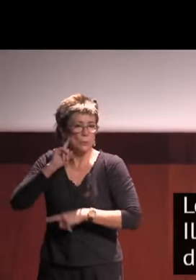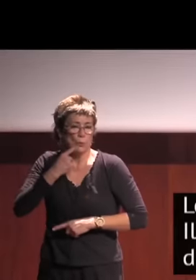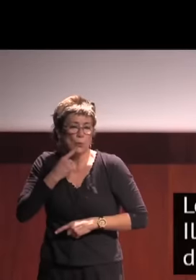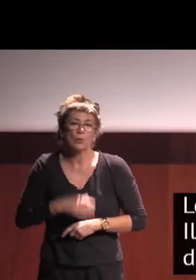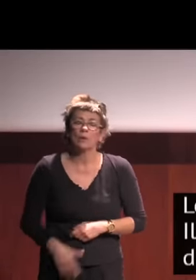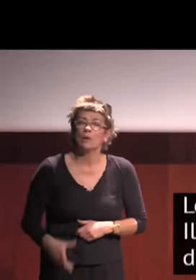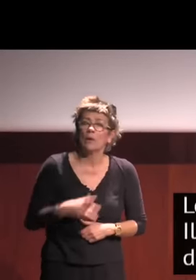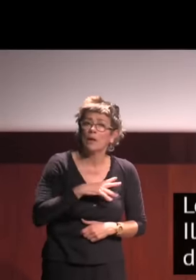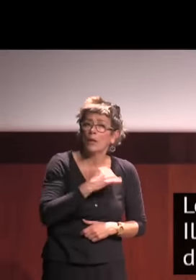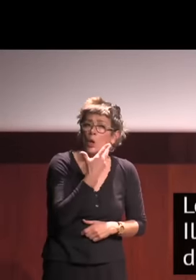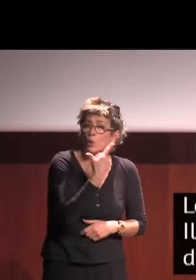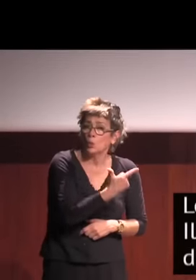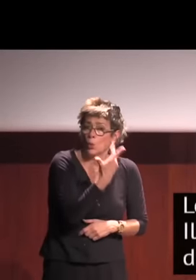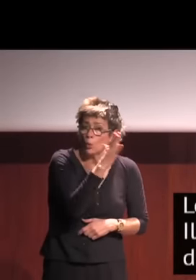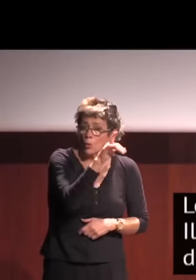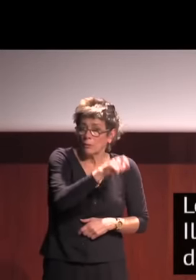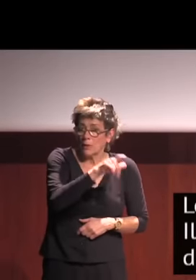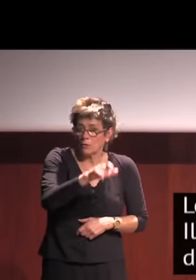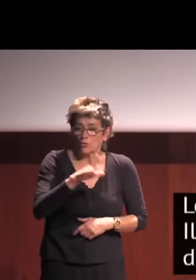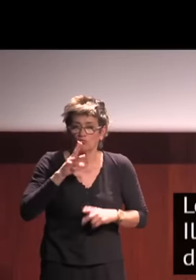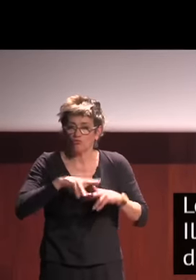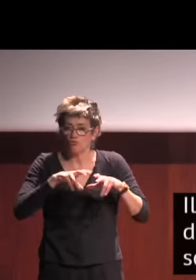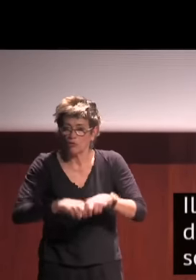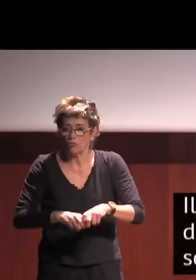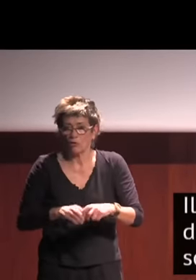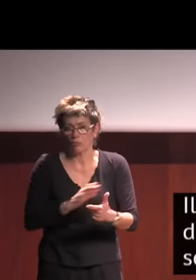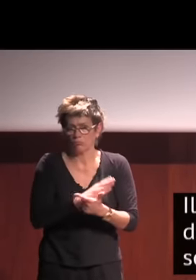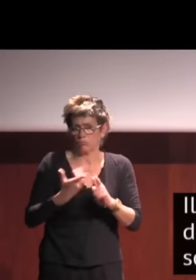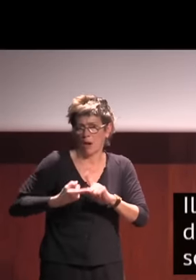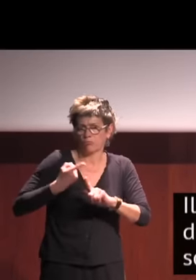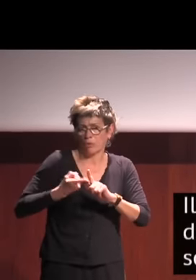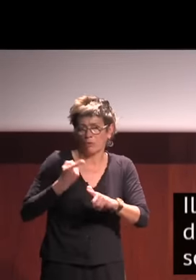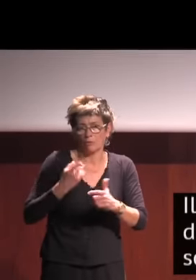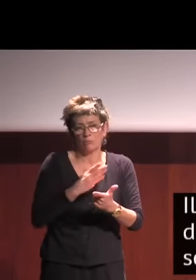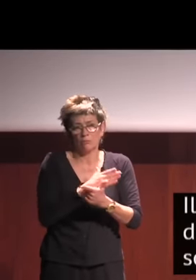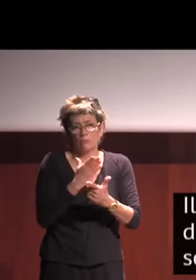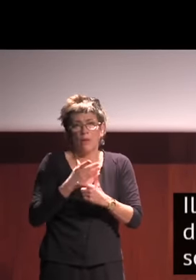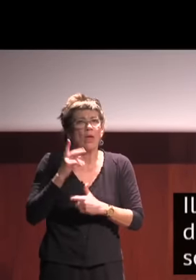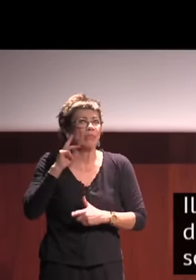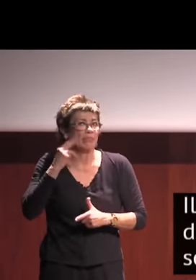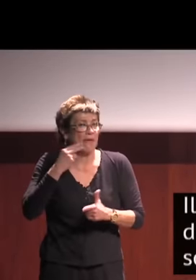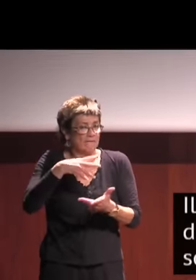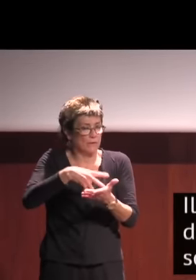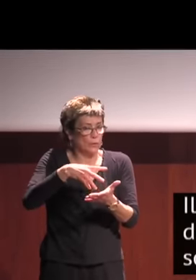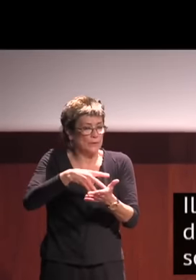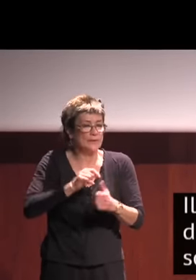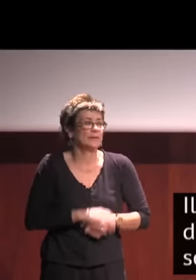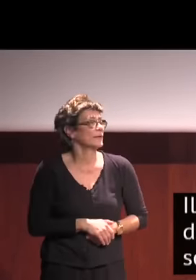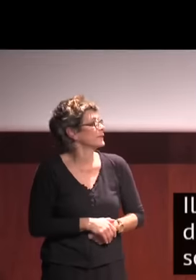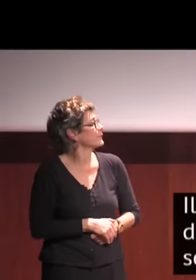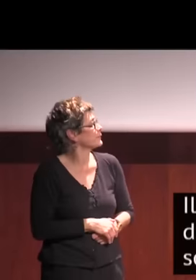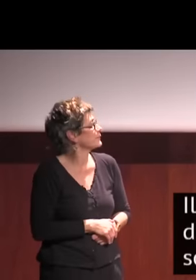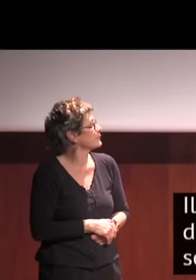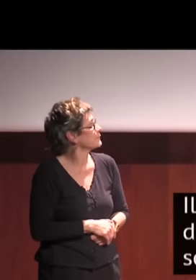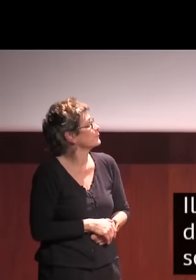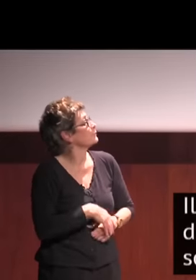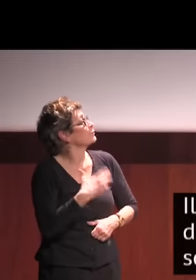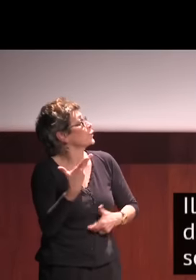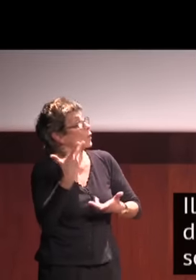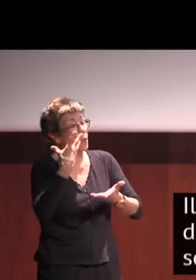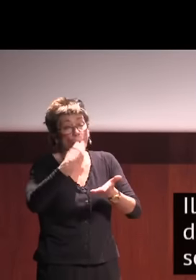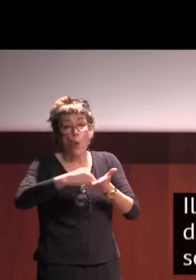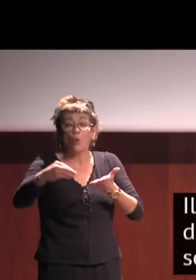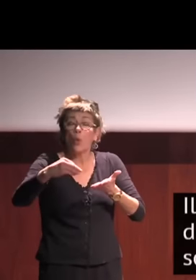chercheurs, cette fois chercheurs très importants aussi des Deaf Studies. Cette fois, c'est des auteurs,